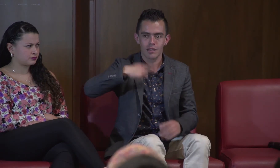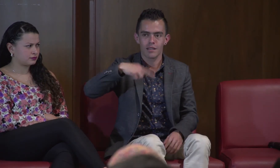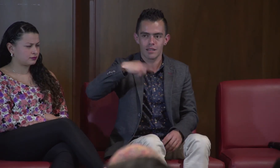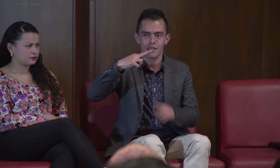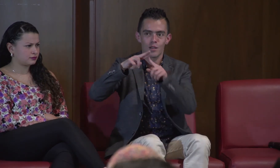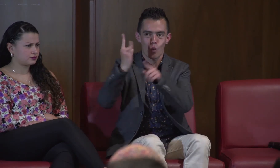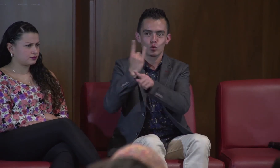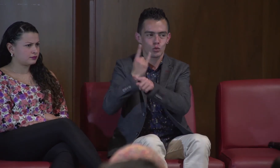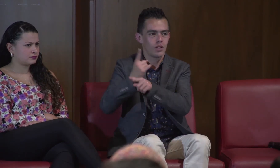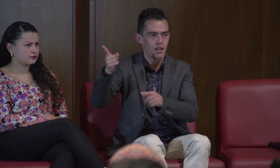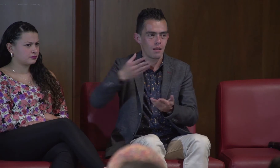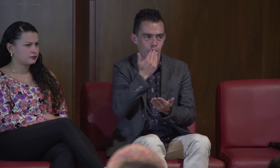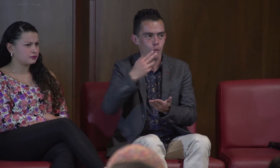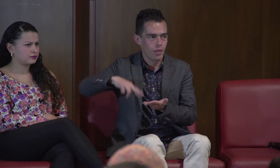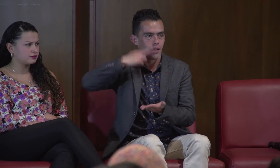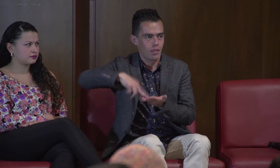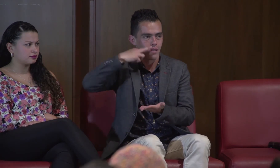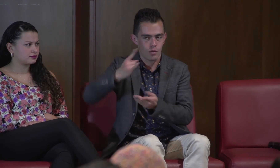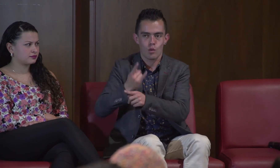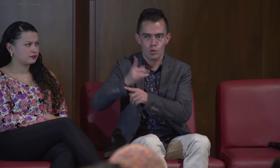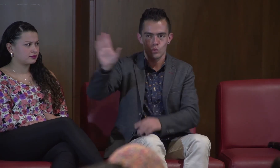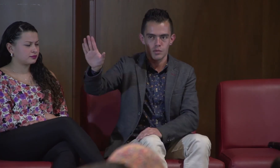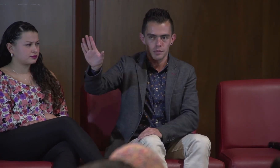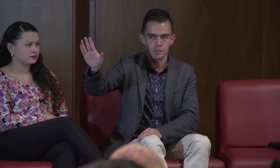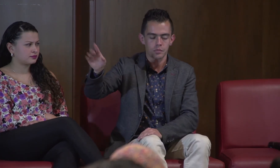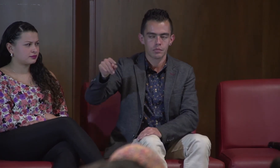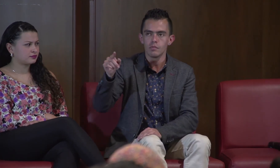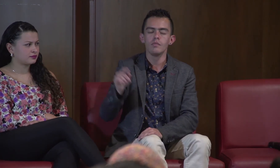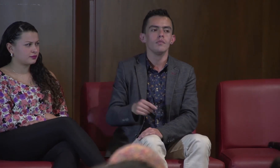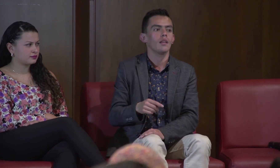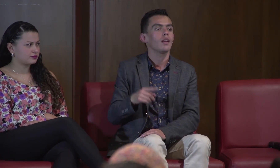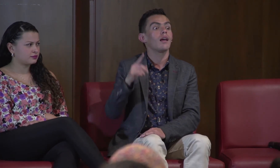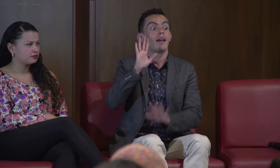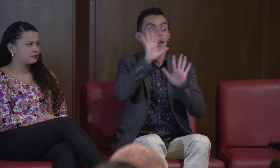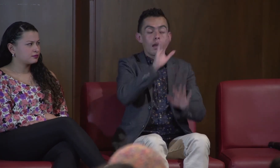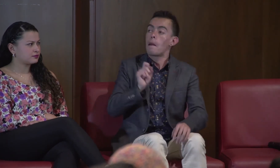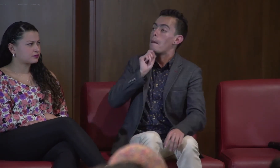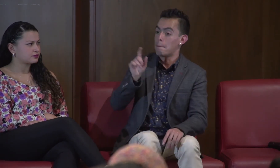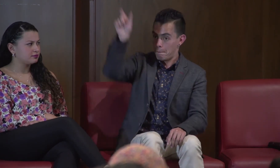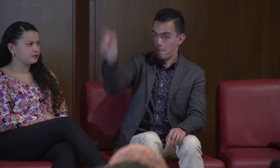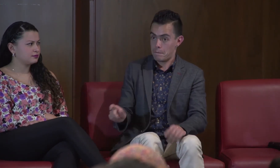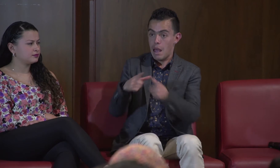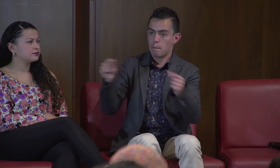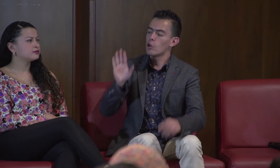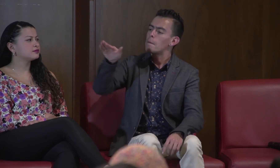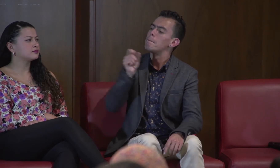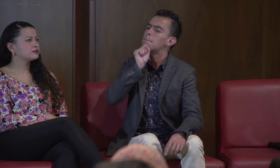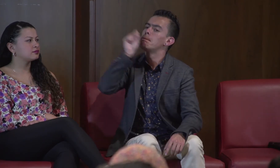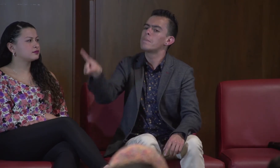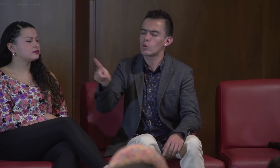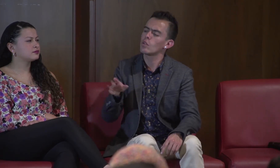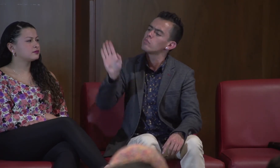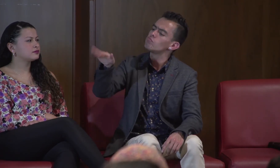sabemos que ellos tienen unas costumbres en la mesa y también tienen unos instrumentos propios para a la hora de comer, entonces ellos comen